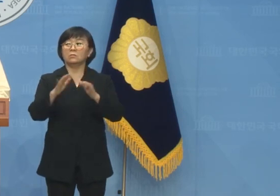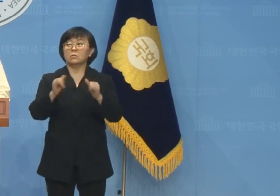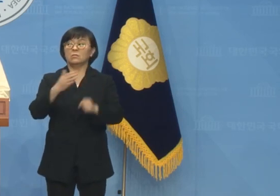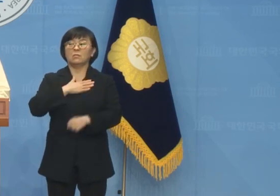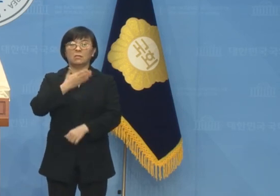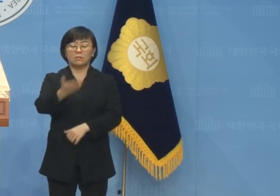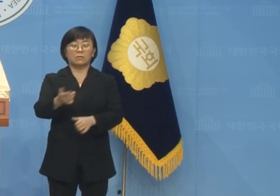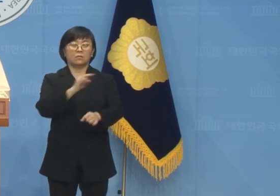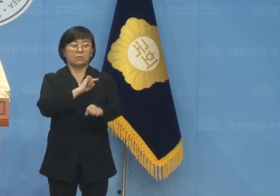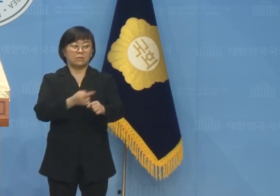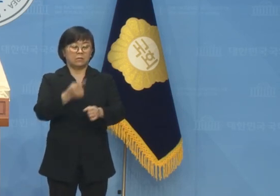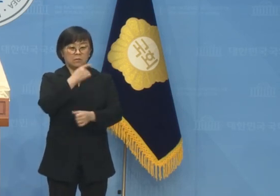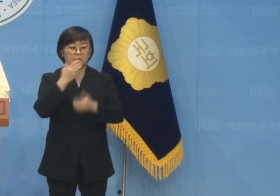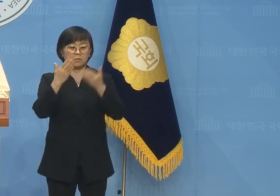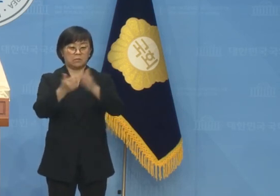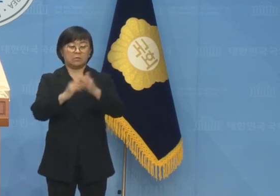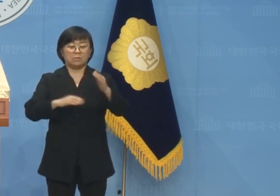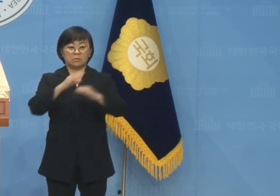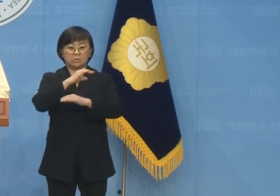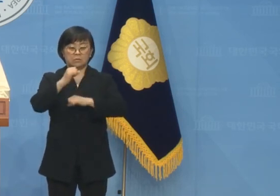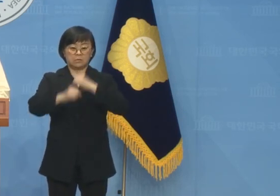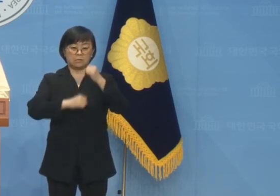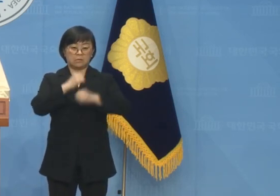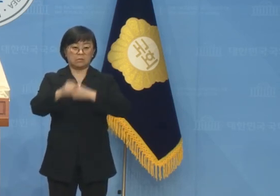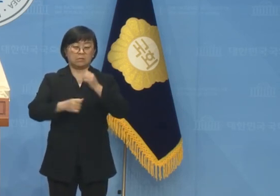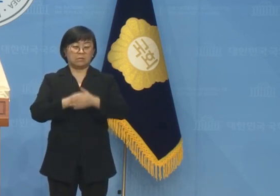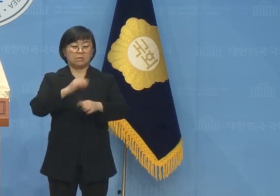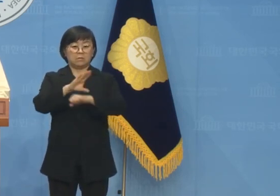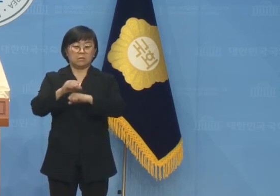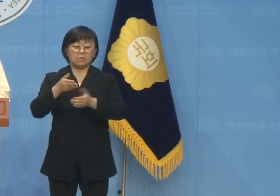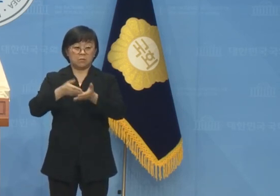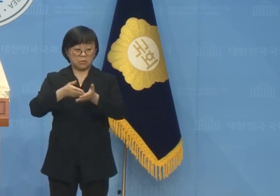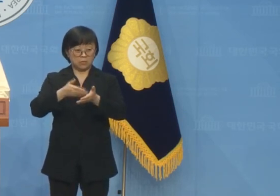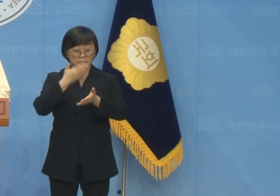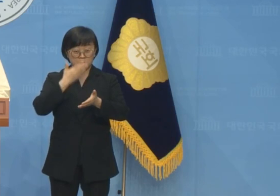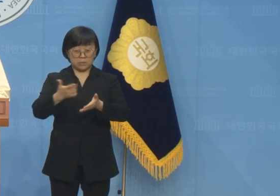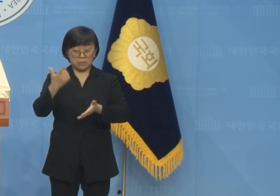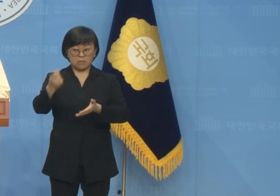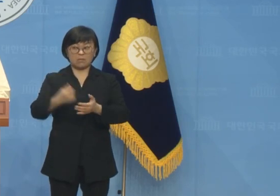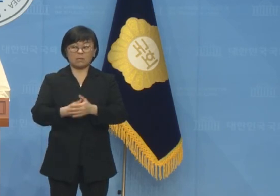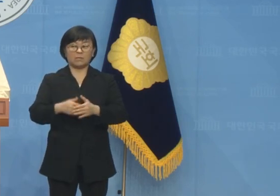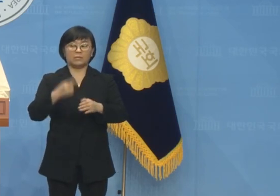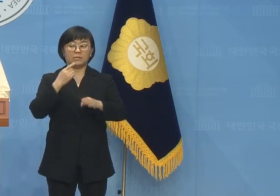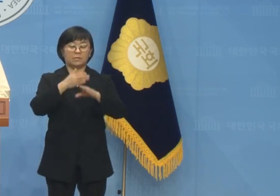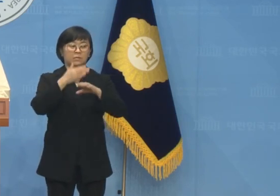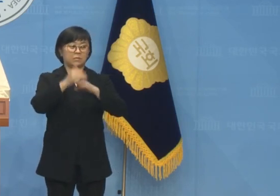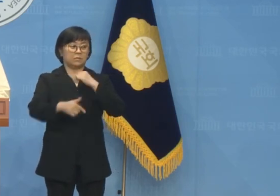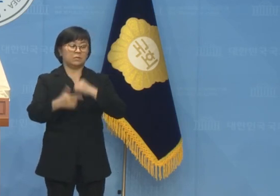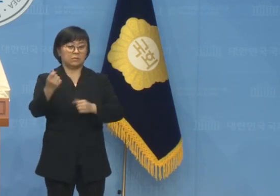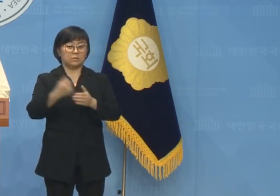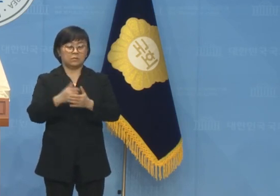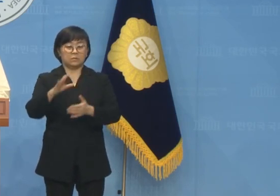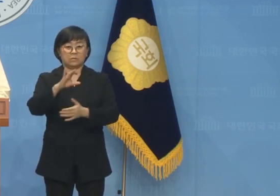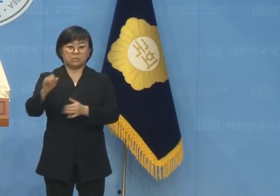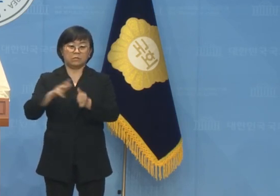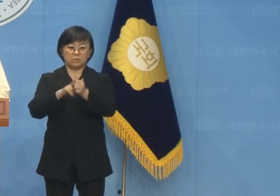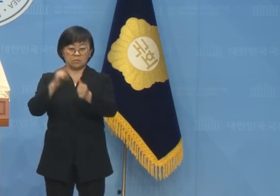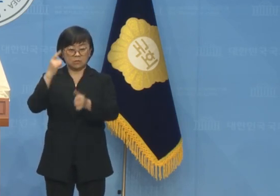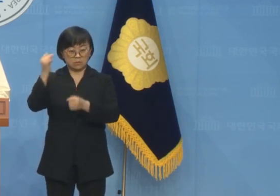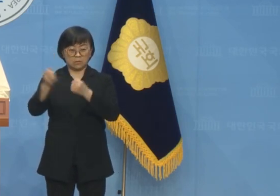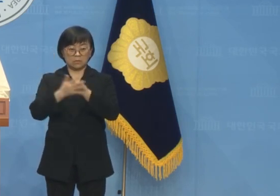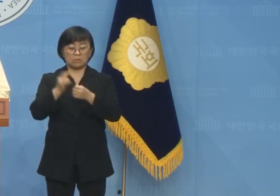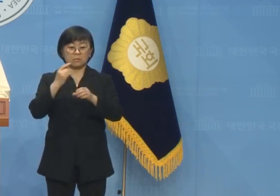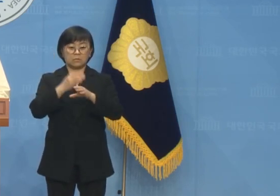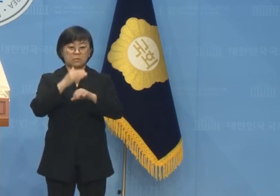알권리가 보장되고 공정하고 자유로운 언론 보도가 보장되는 것이 바로 민주주의입니다 이인영 후보가 생각하시는